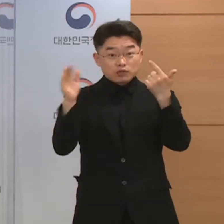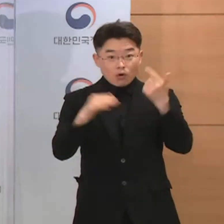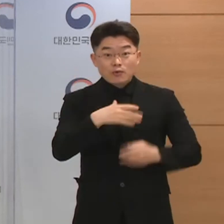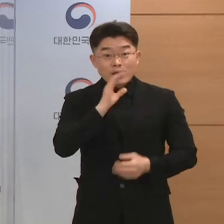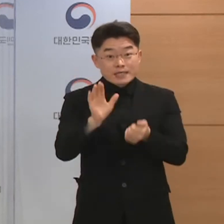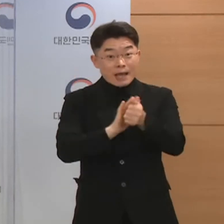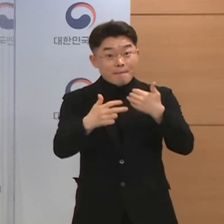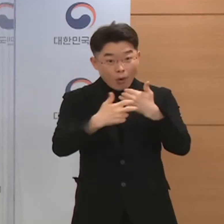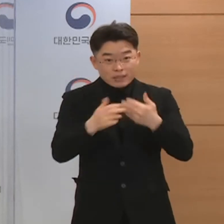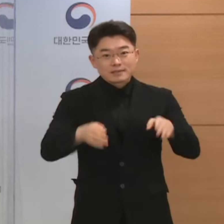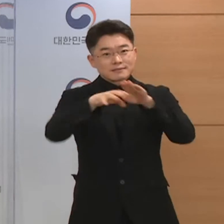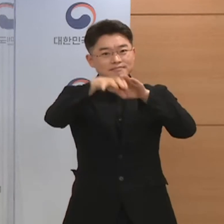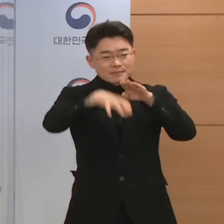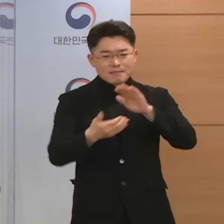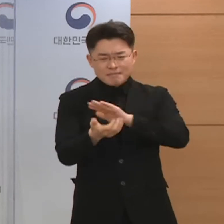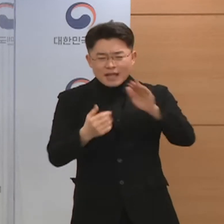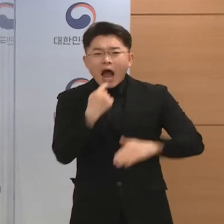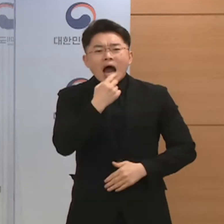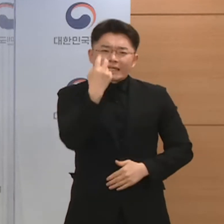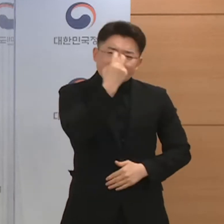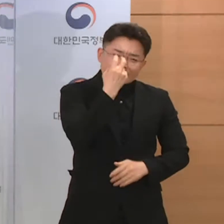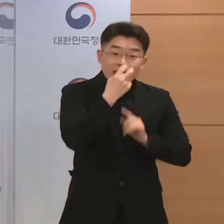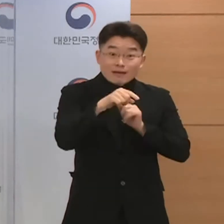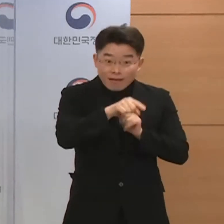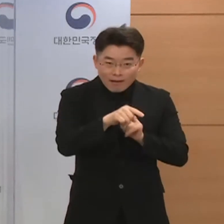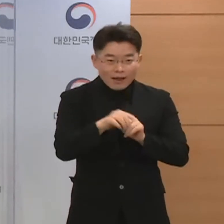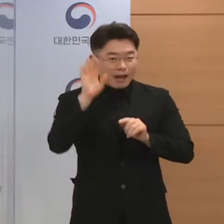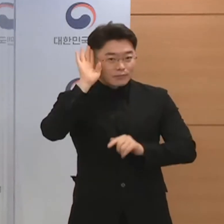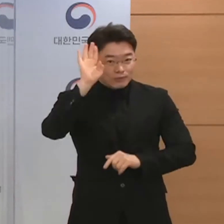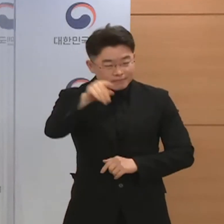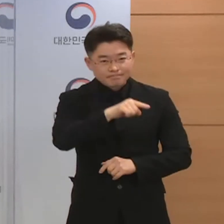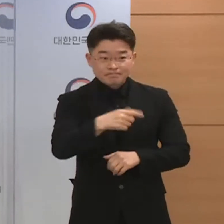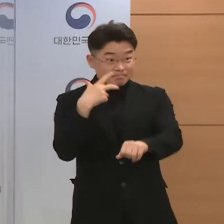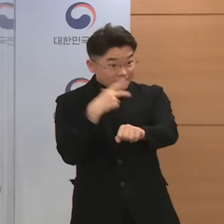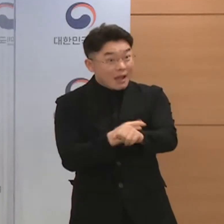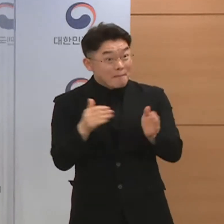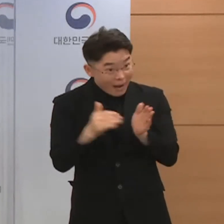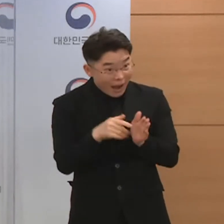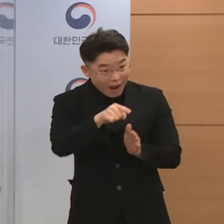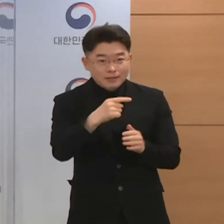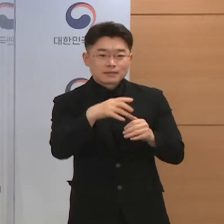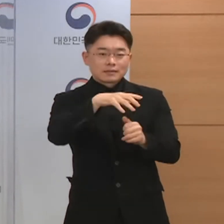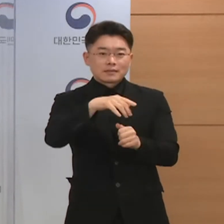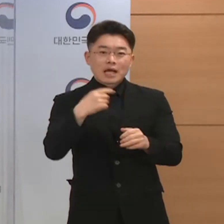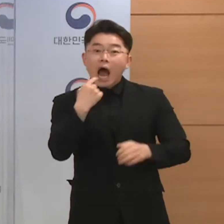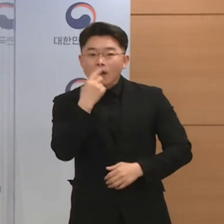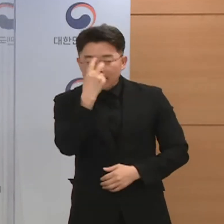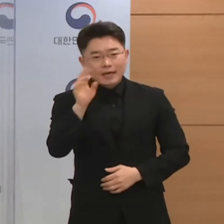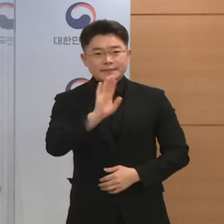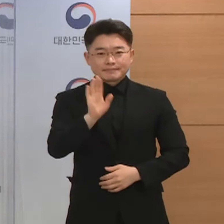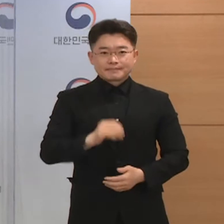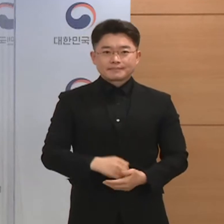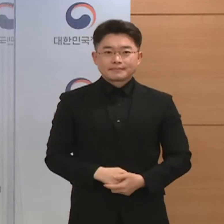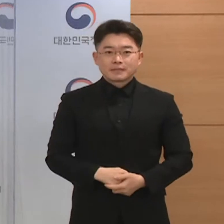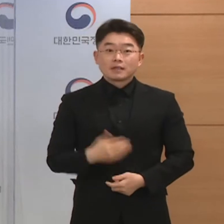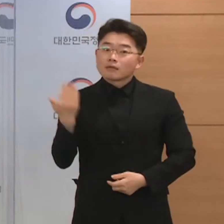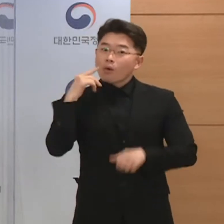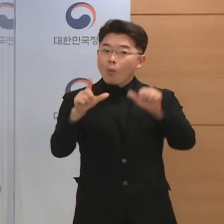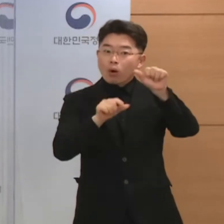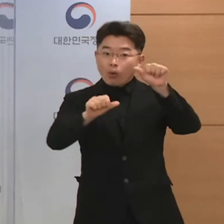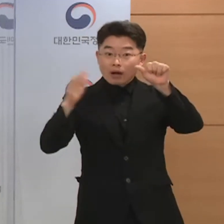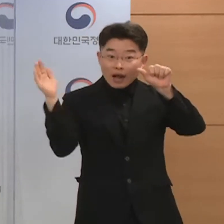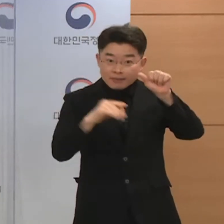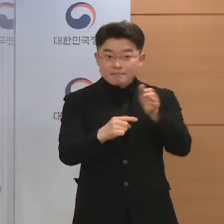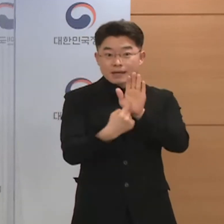주기적 선제검사도 예방접종 완료자는 제외하게 됩니다. 이외에도 이미 발표한 조치이나 접종